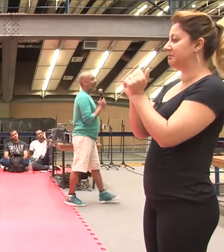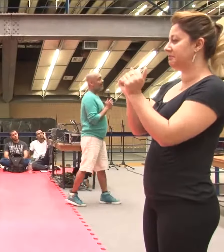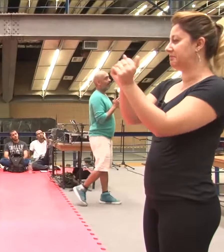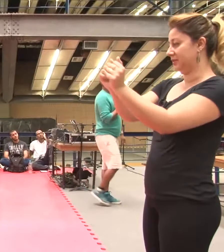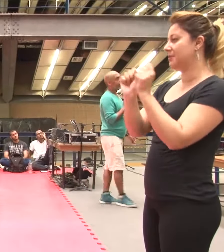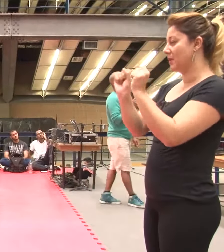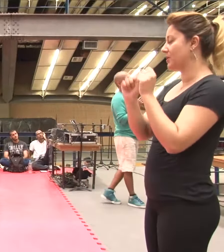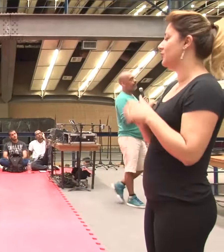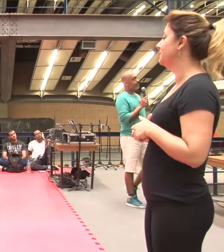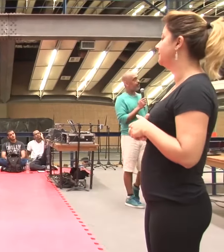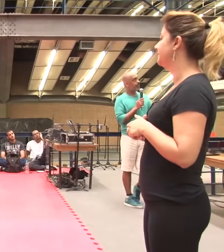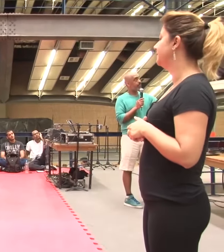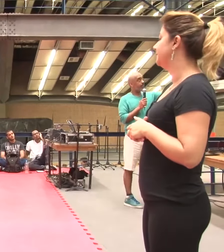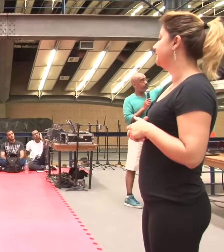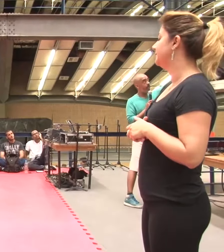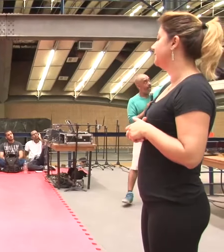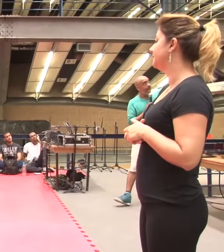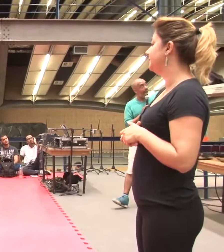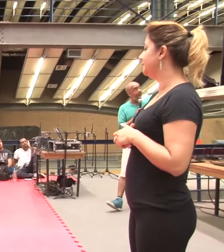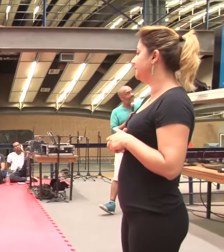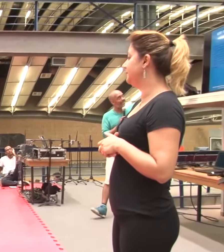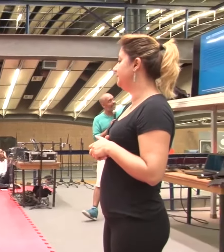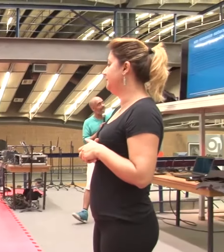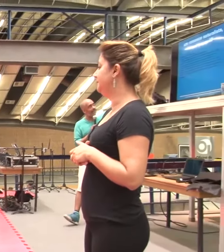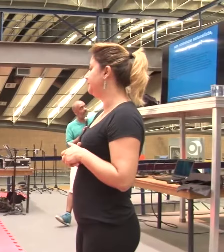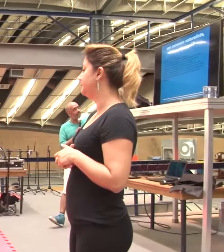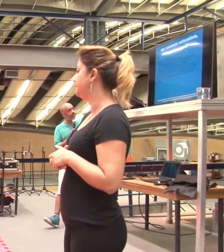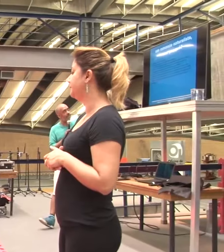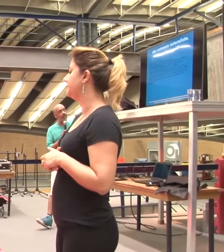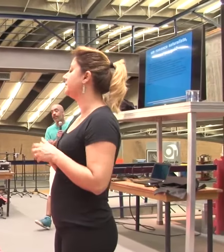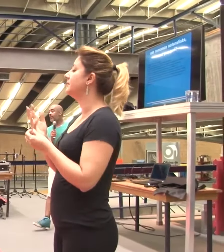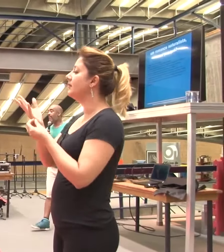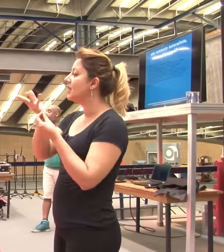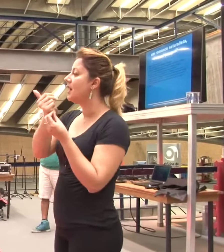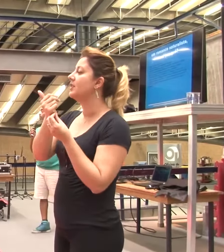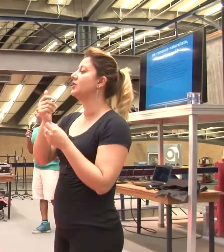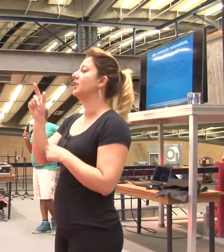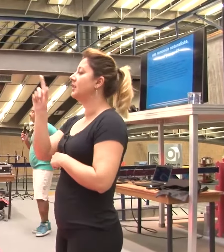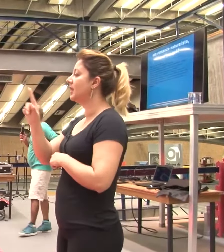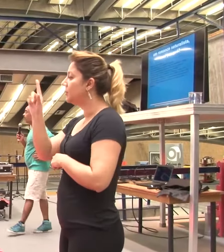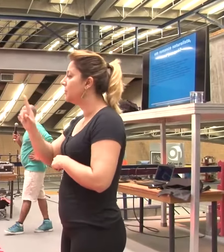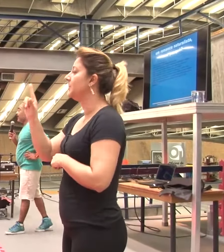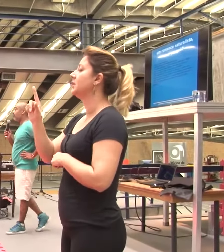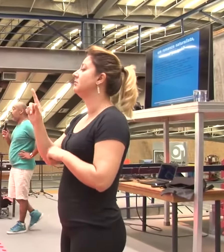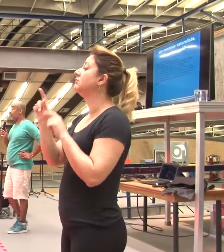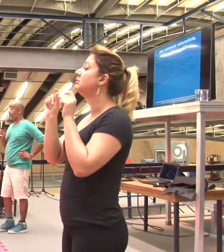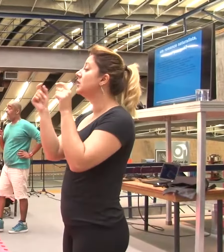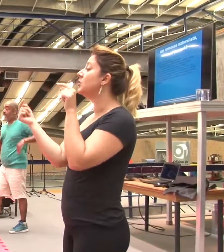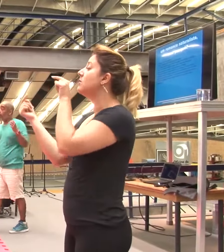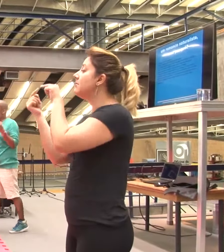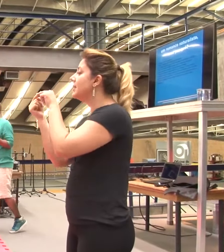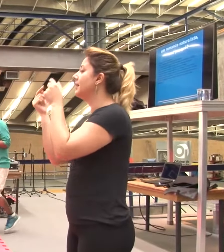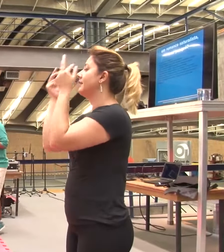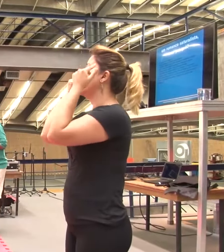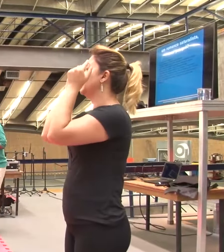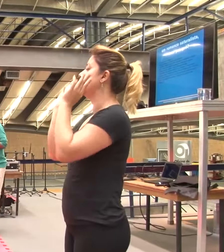presa, bem, né? A arte, a literatura, deve conformar-se à natureza, que